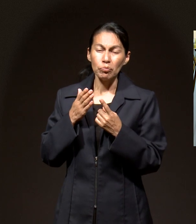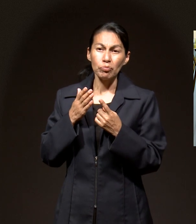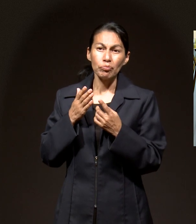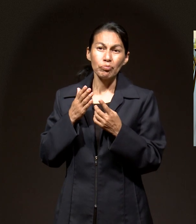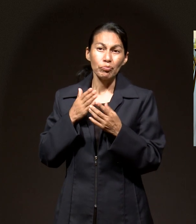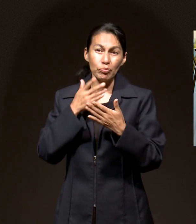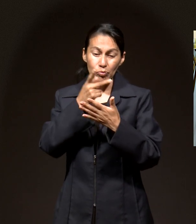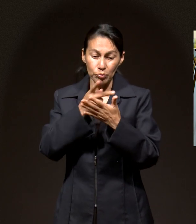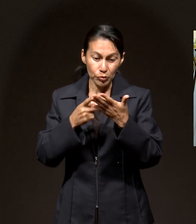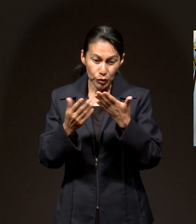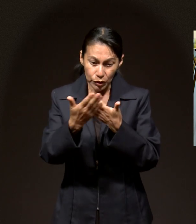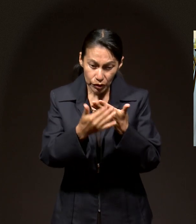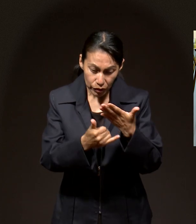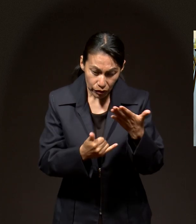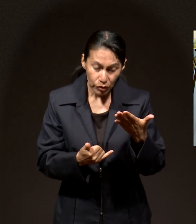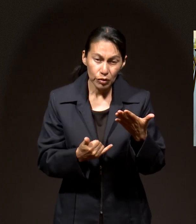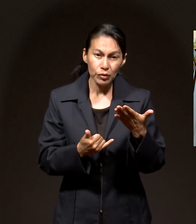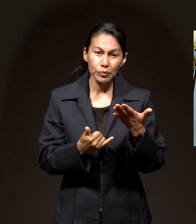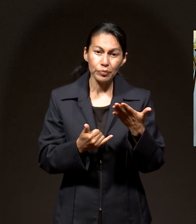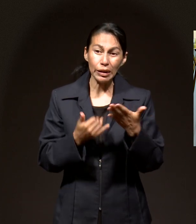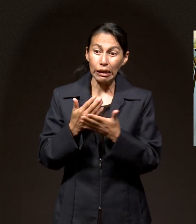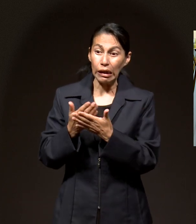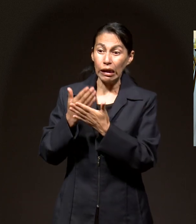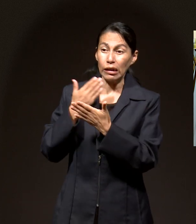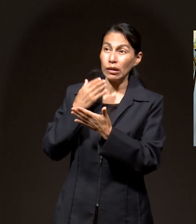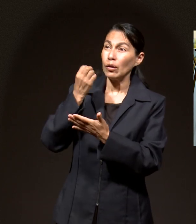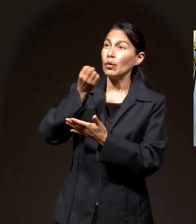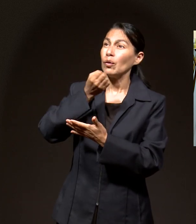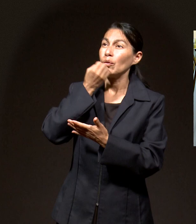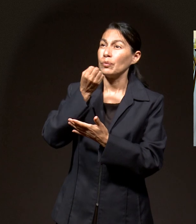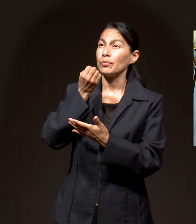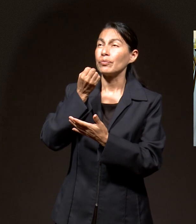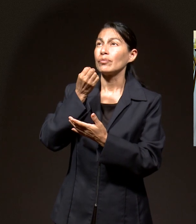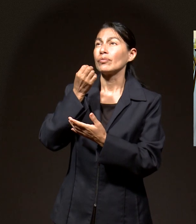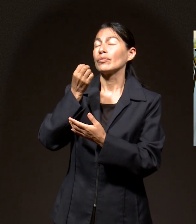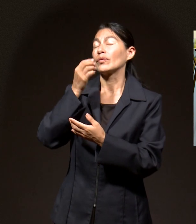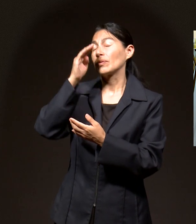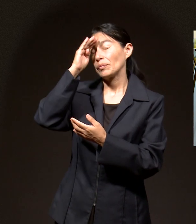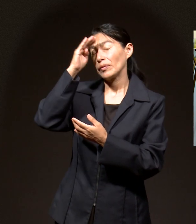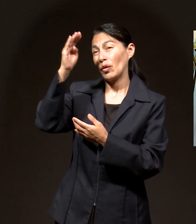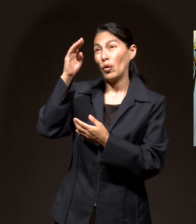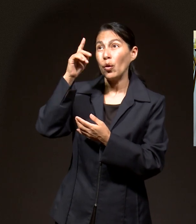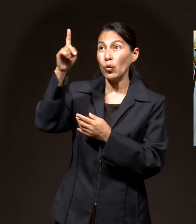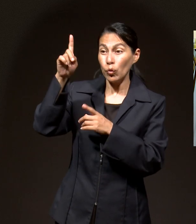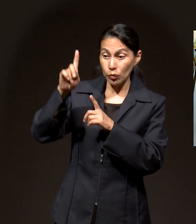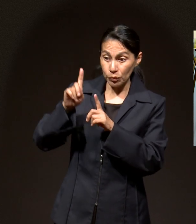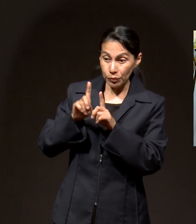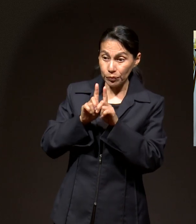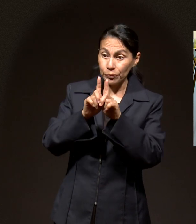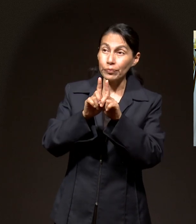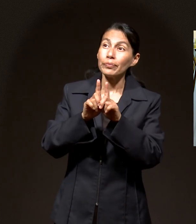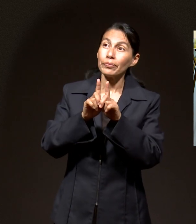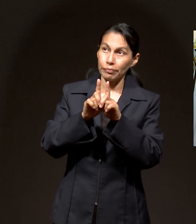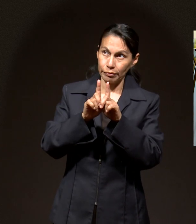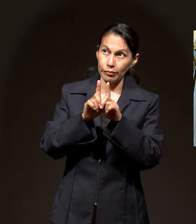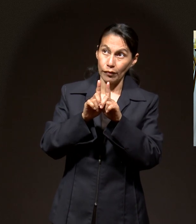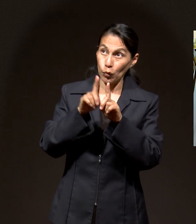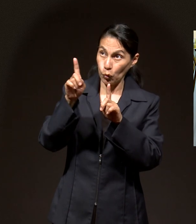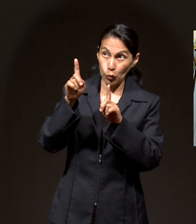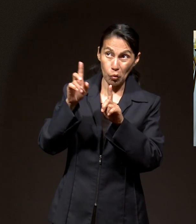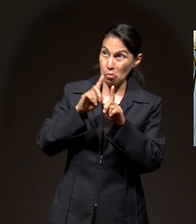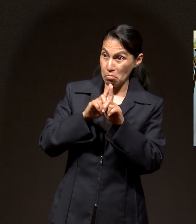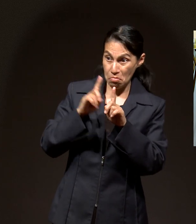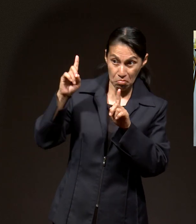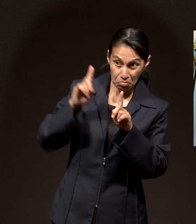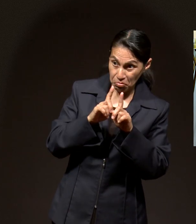si tú no vas conmigo, de aquí no nos movemos. Este